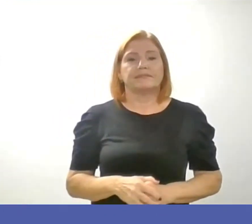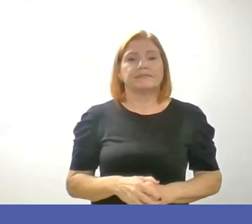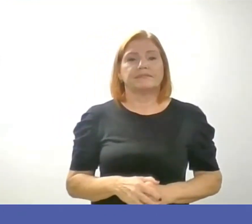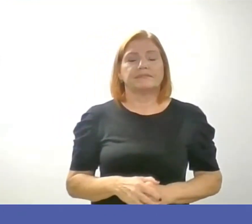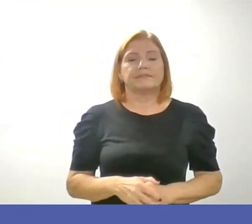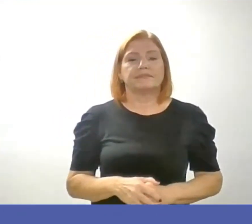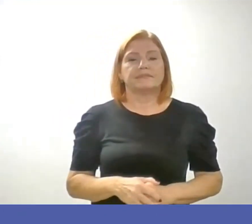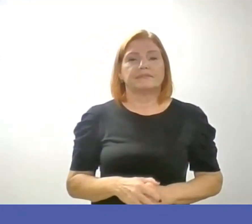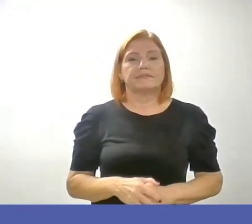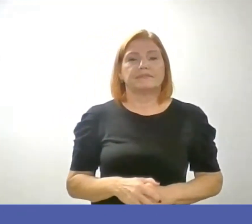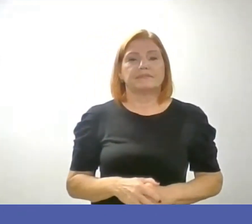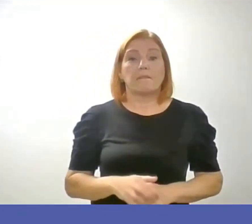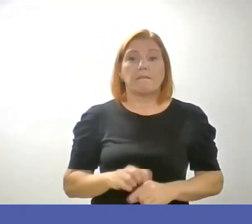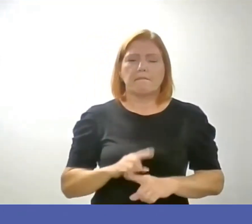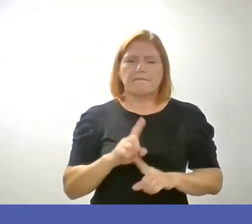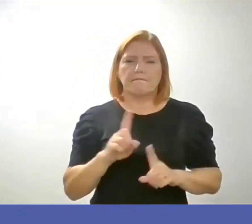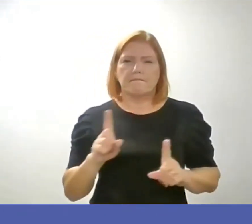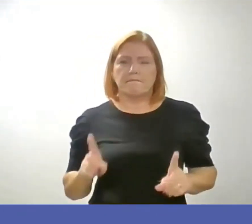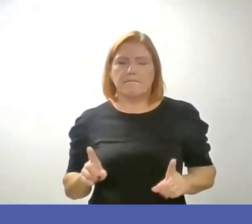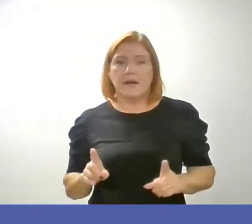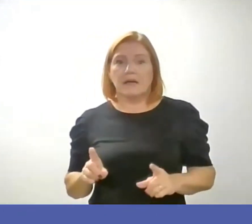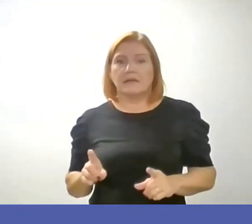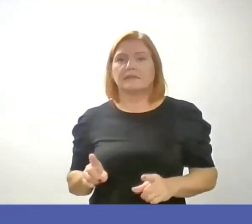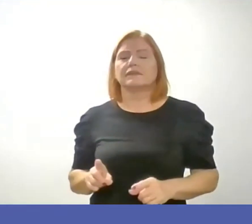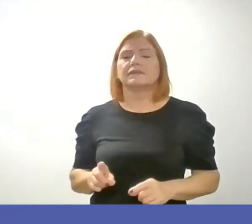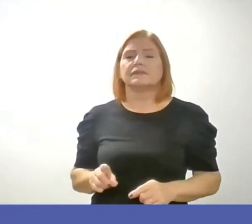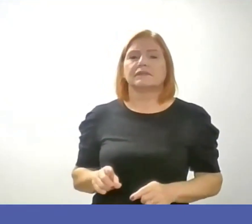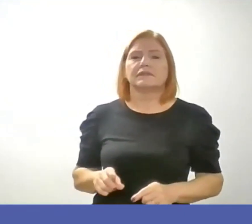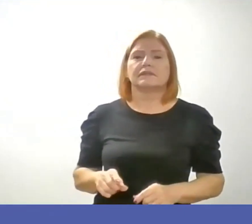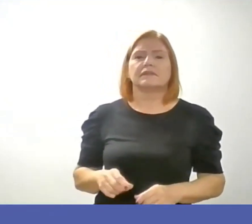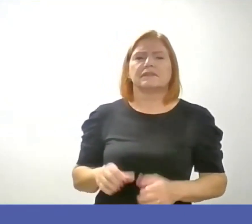Mas eles estão salvando as pessoas.